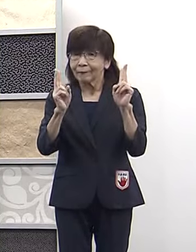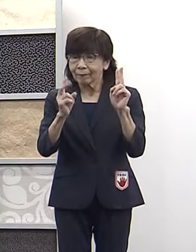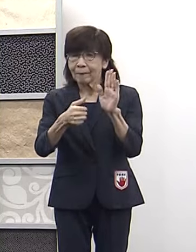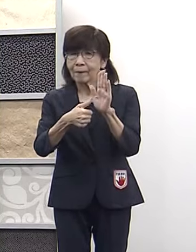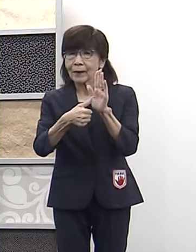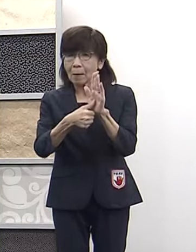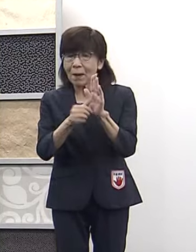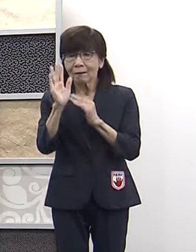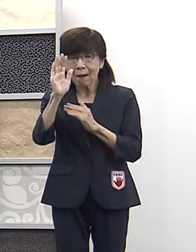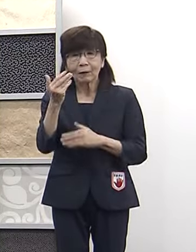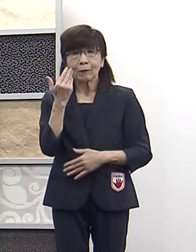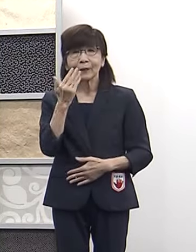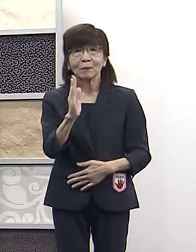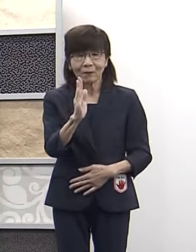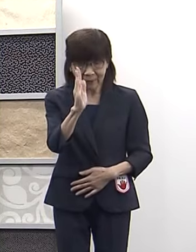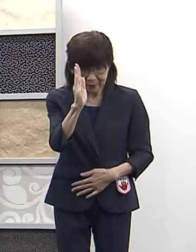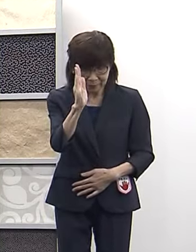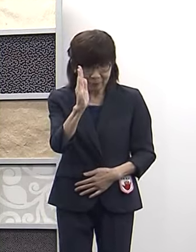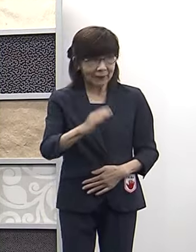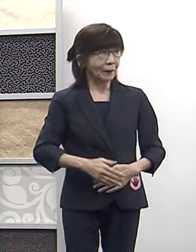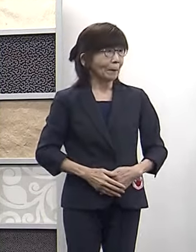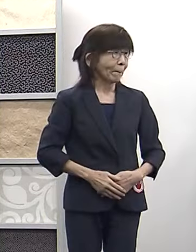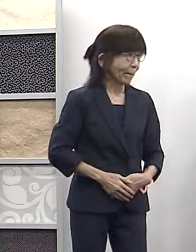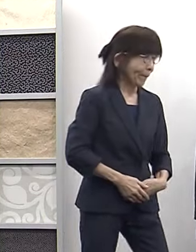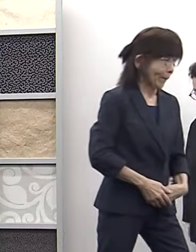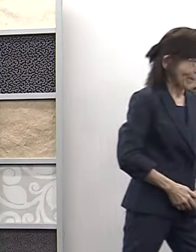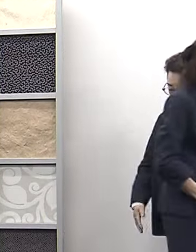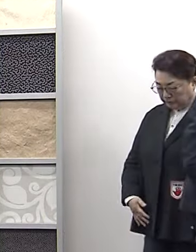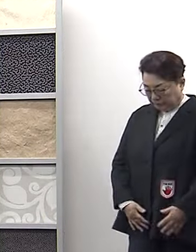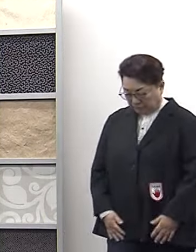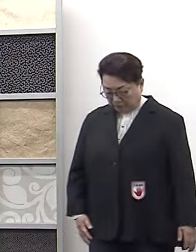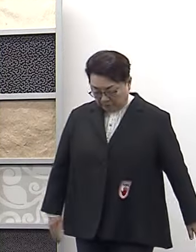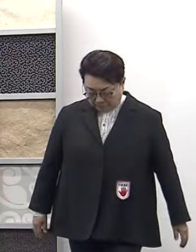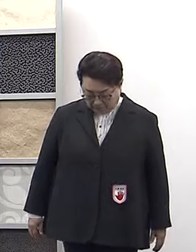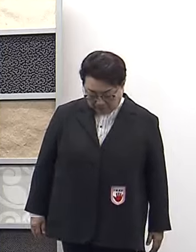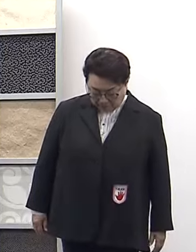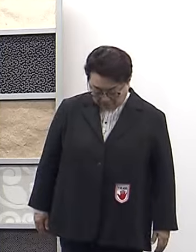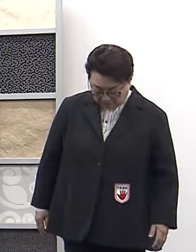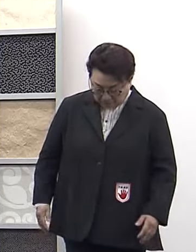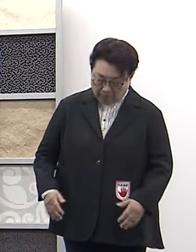乗っていただいてから質問をお願いいたします。いかがでしょうか。